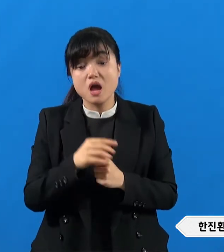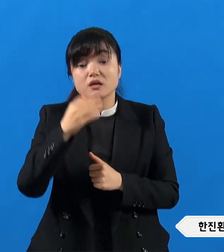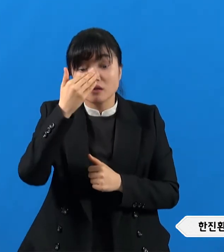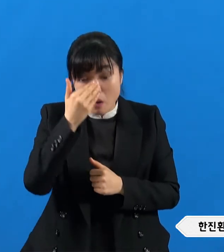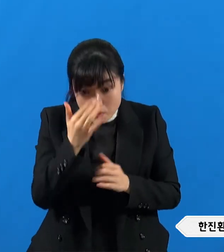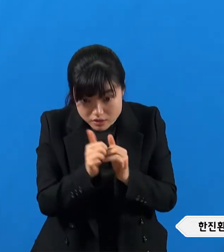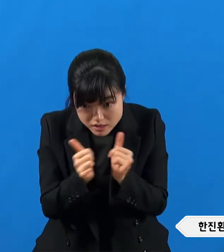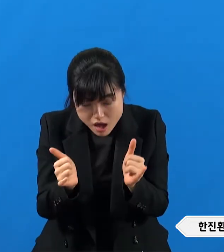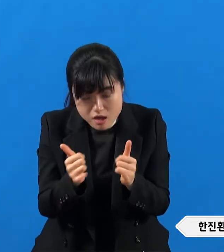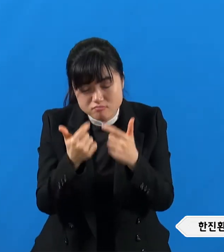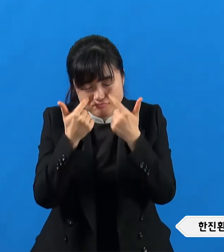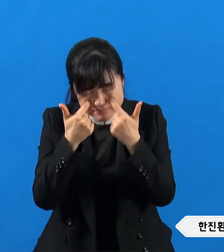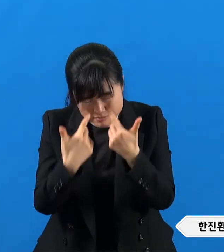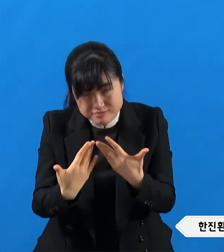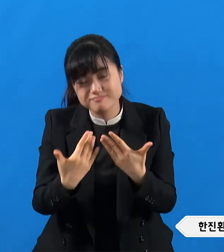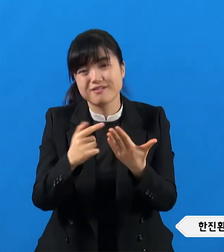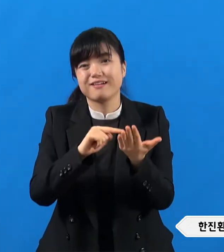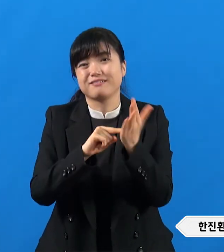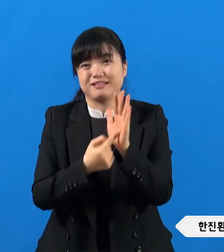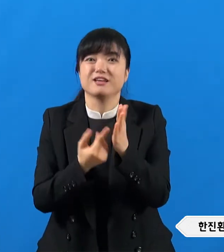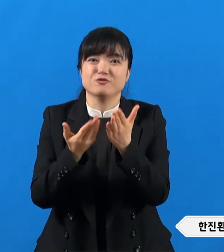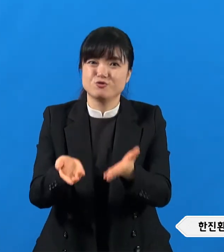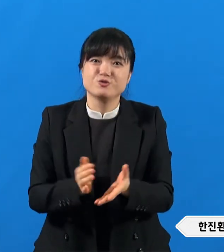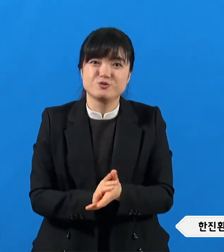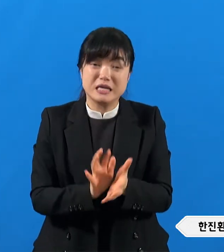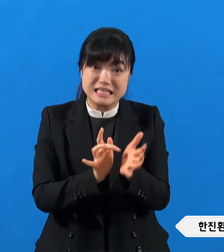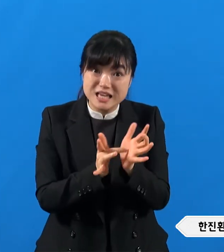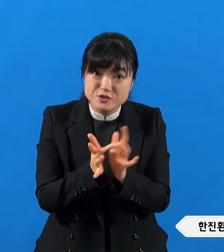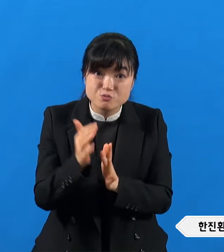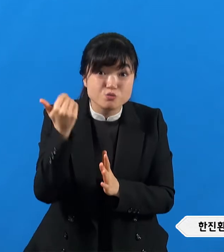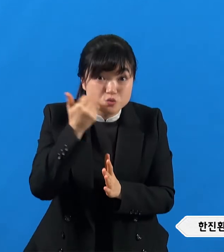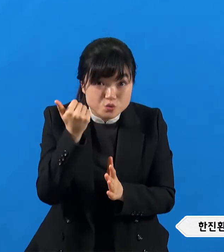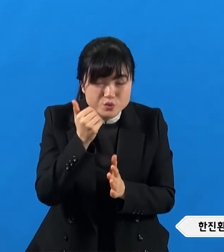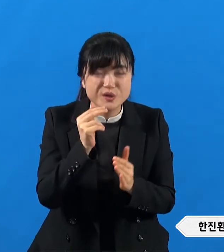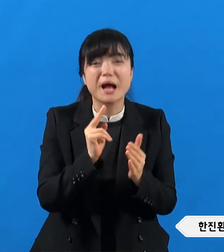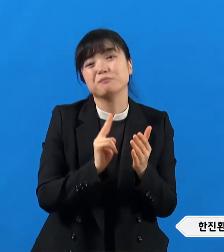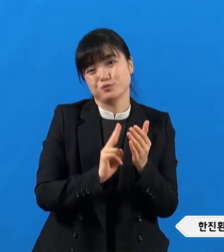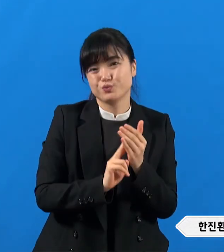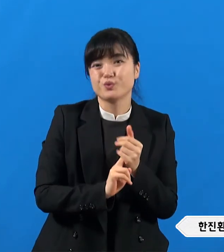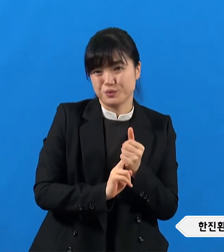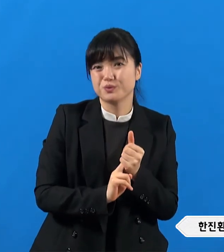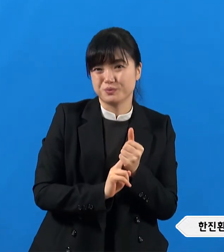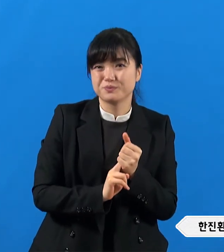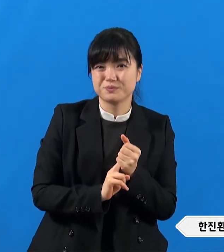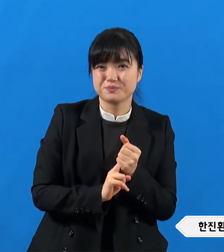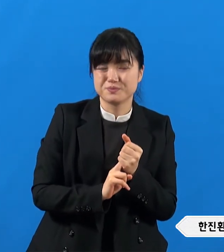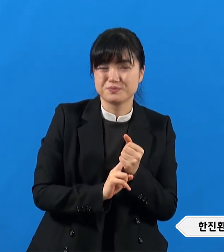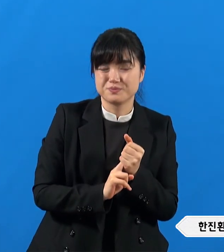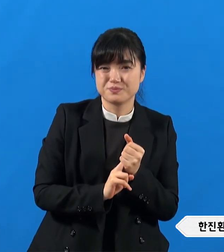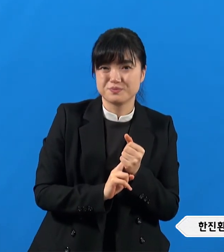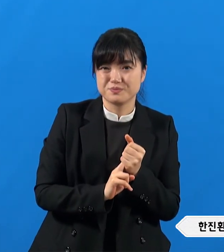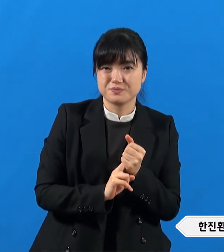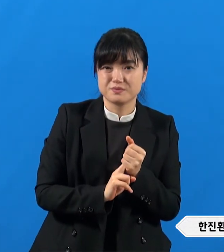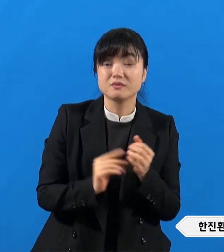분명히 나타내 보이기 위해서 예수님은 감추어져 계신 것입니다. 그러니까